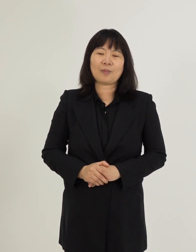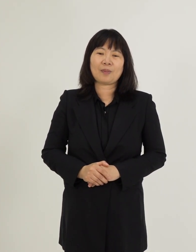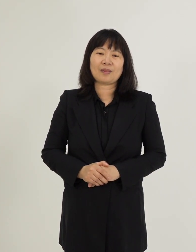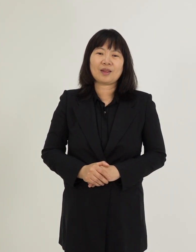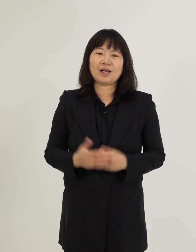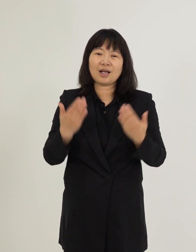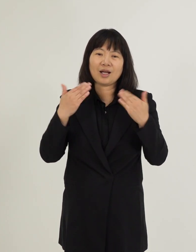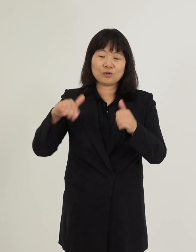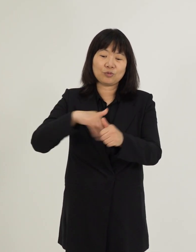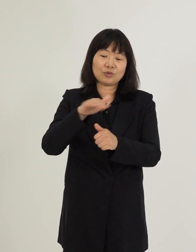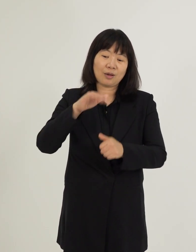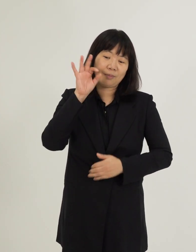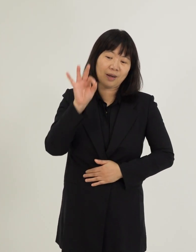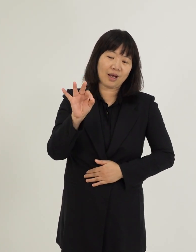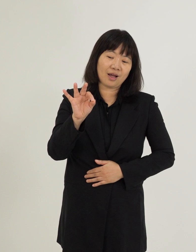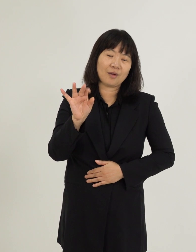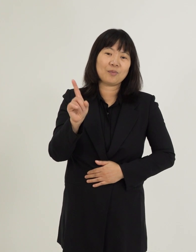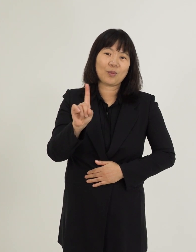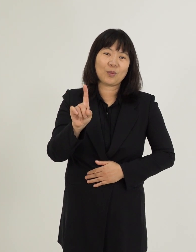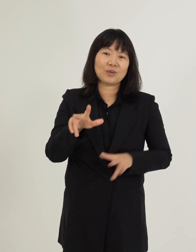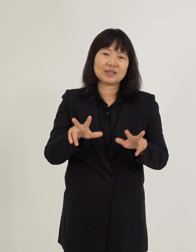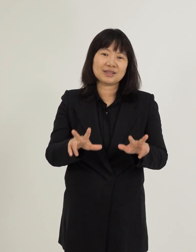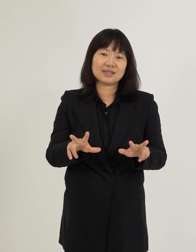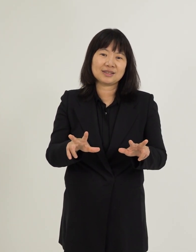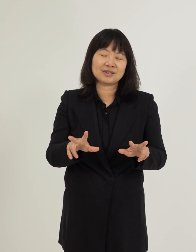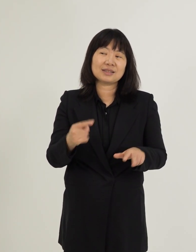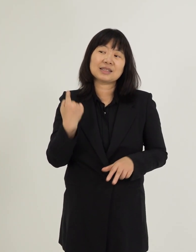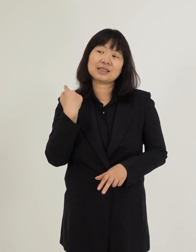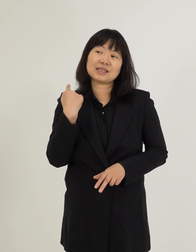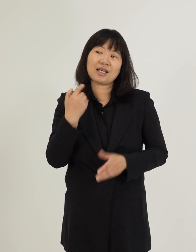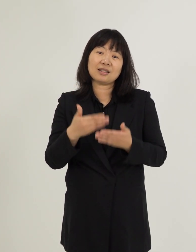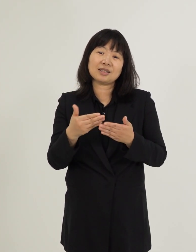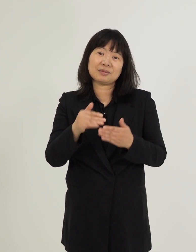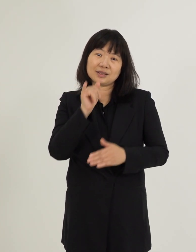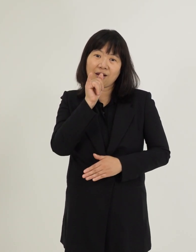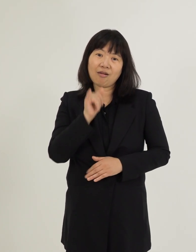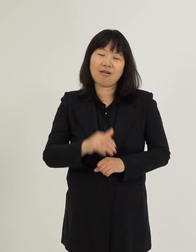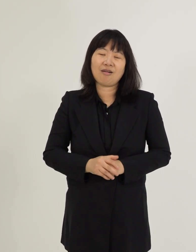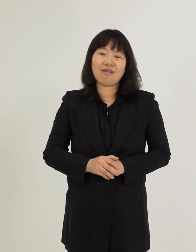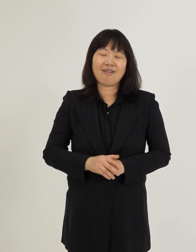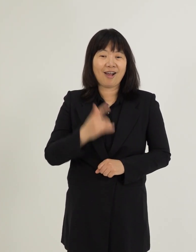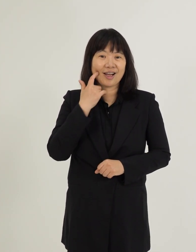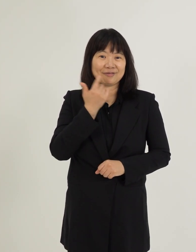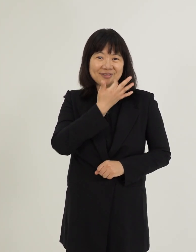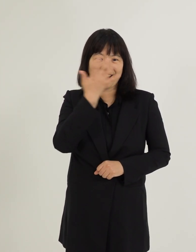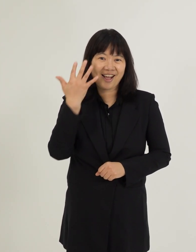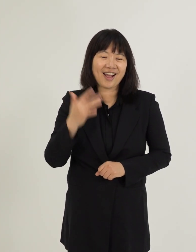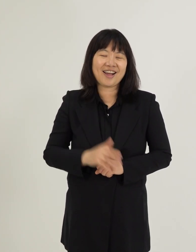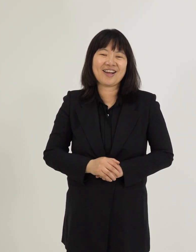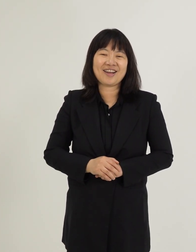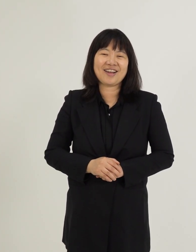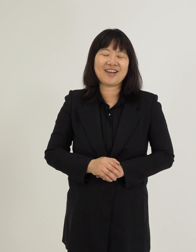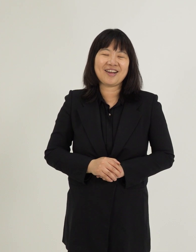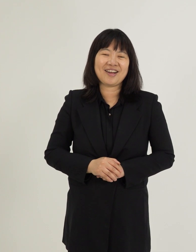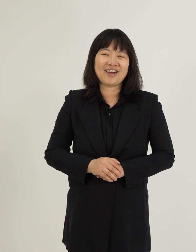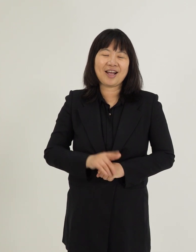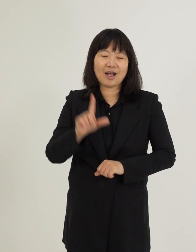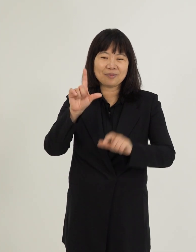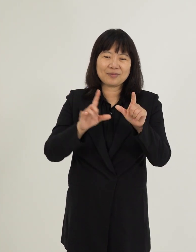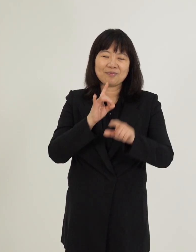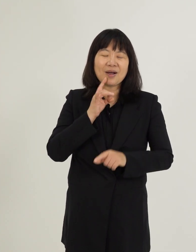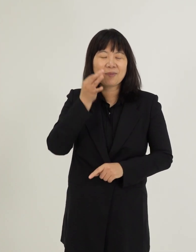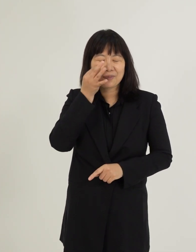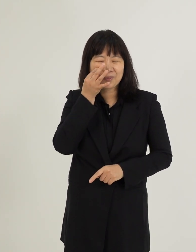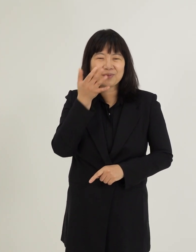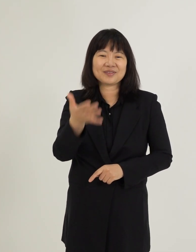그 전경이 이렇습니다. 지금 떴나요, 뒤에 그림? 예, 아름답죠? 한 장면만